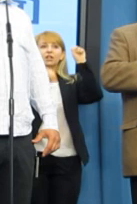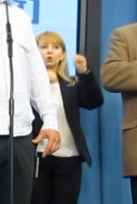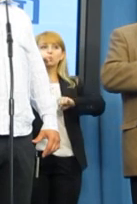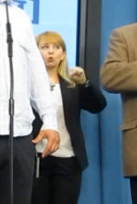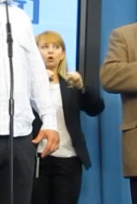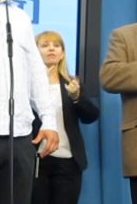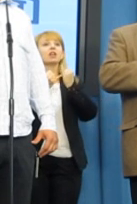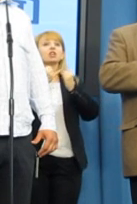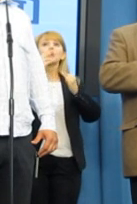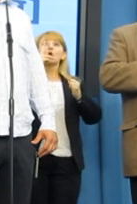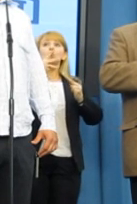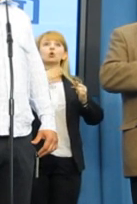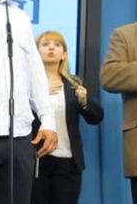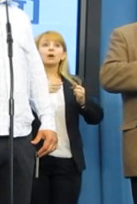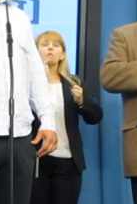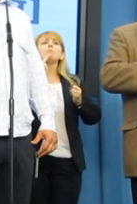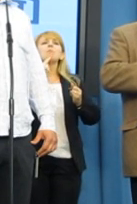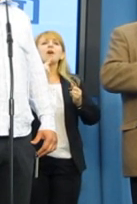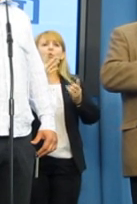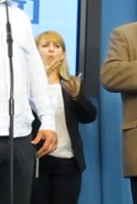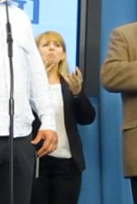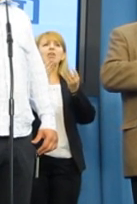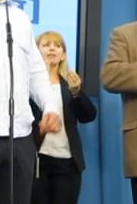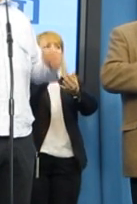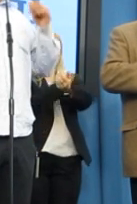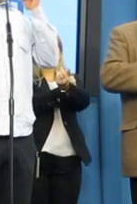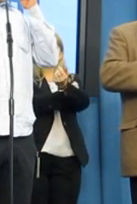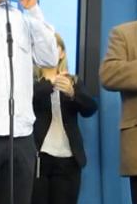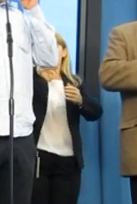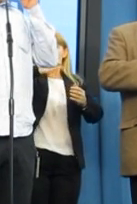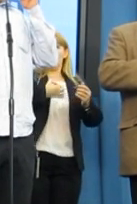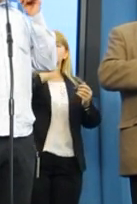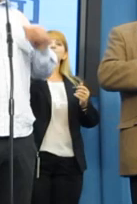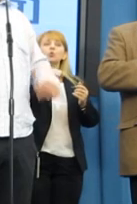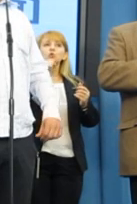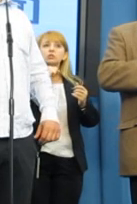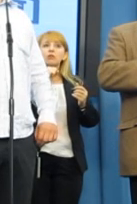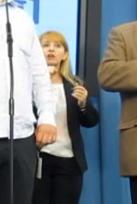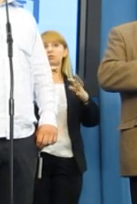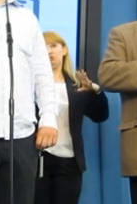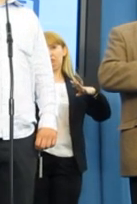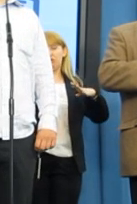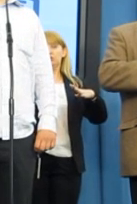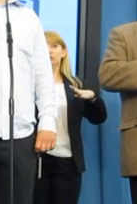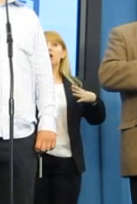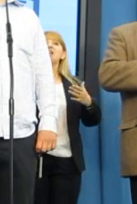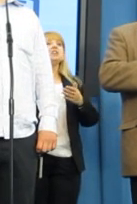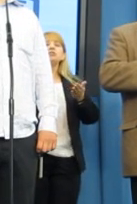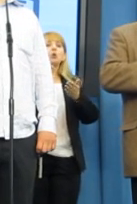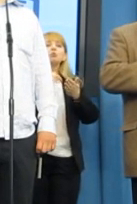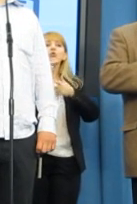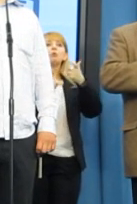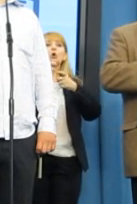ktoś miał przy sobie małą ilość miękkich narkotyków na własny użytek i ściganie jego